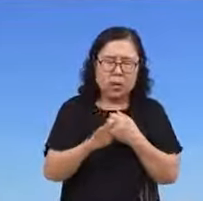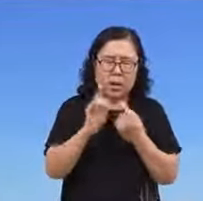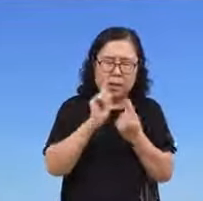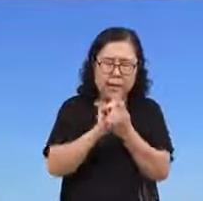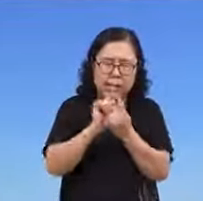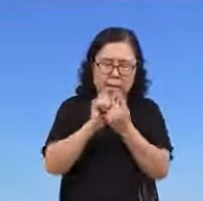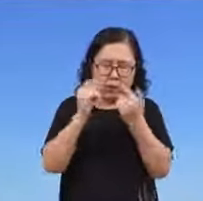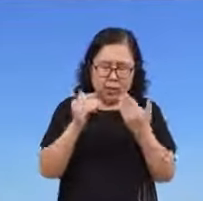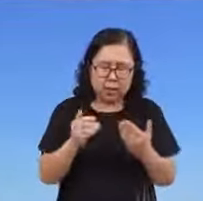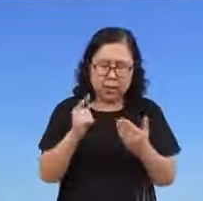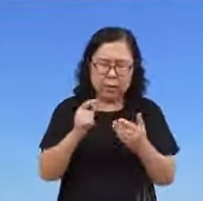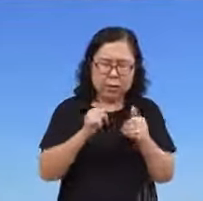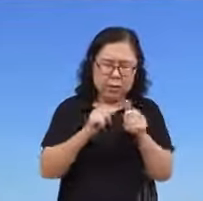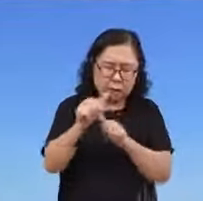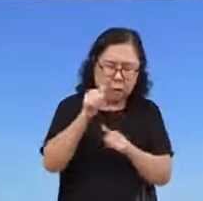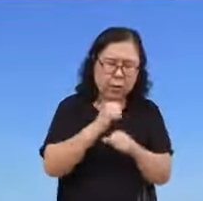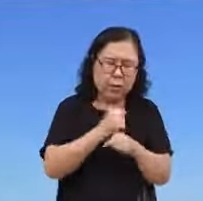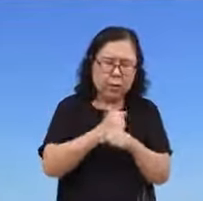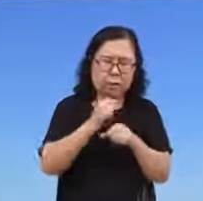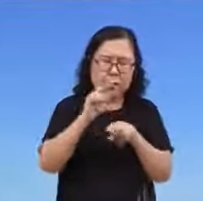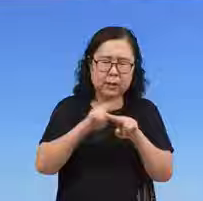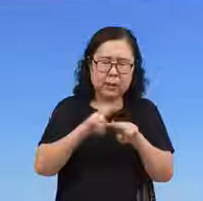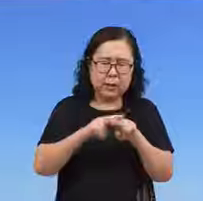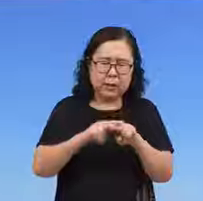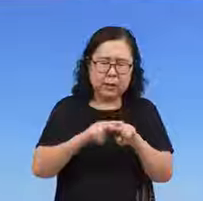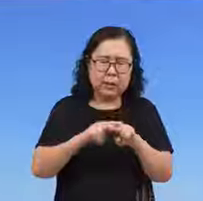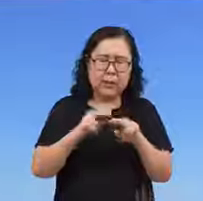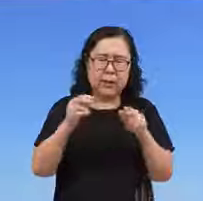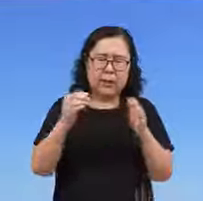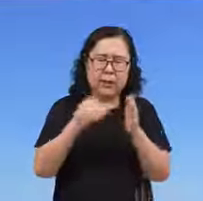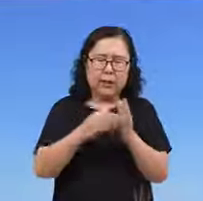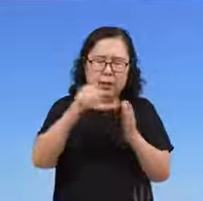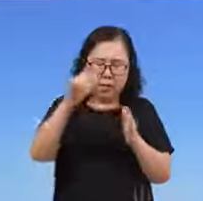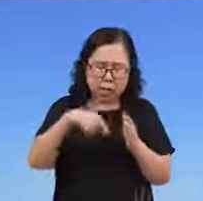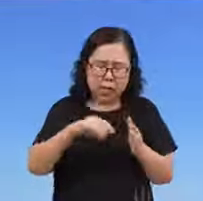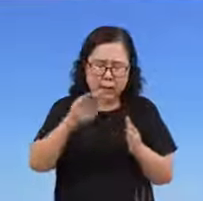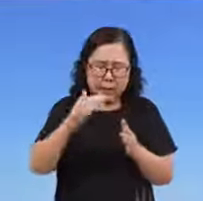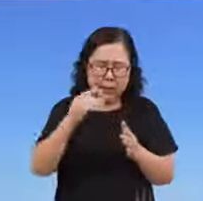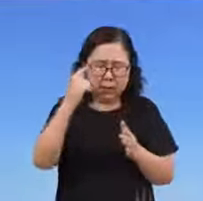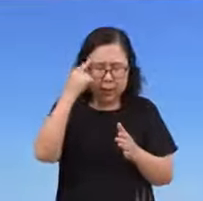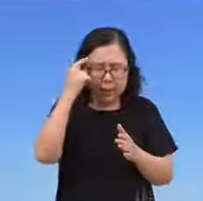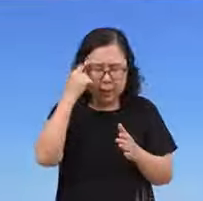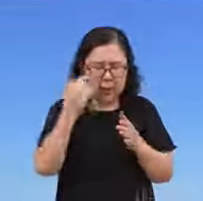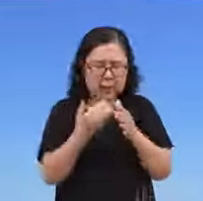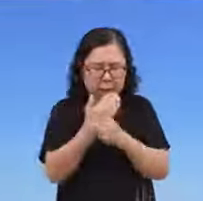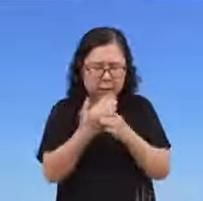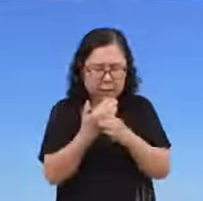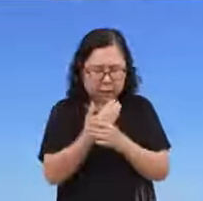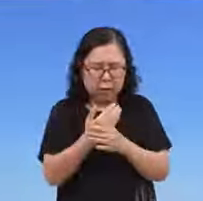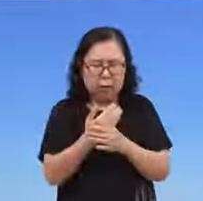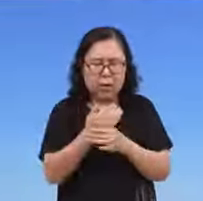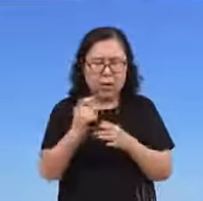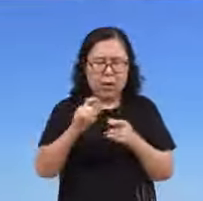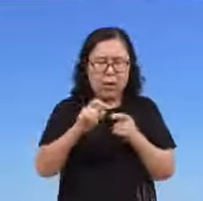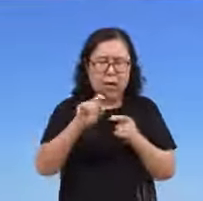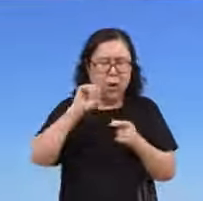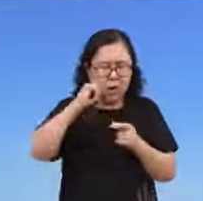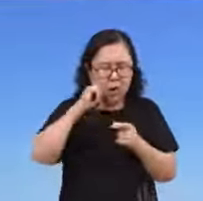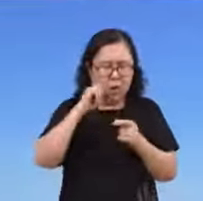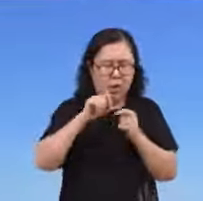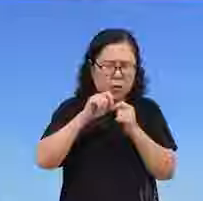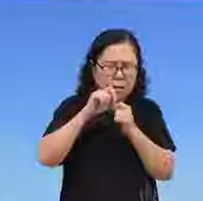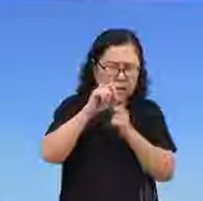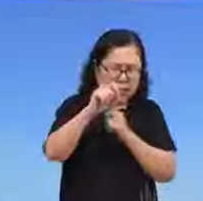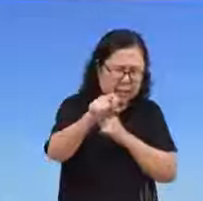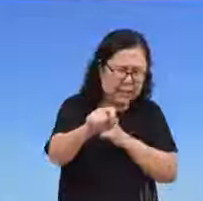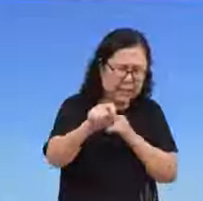이 자리까지 오게 되었던가를 떠올리며 그렇게 하나님을 의지하며 이 어려운 긴